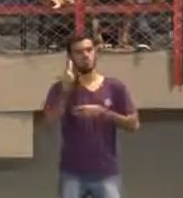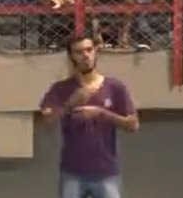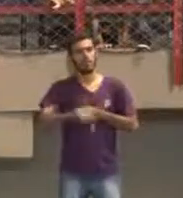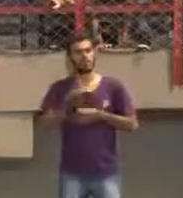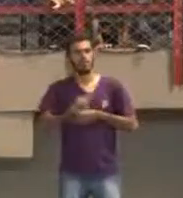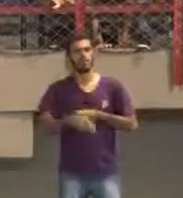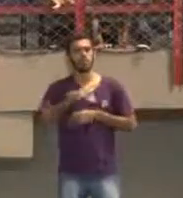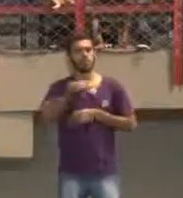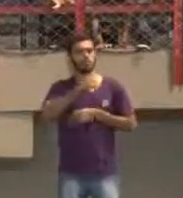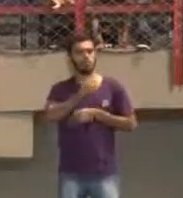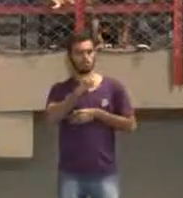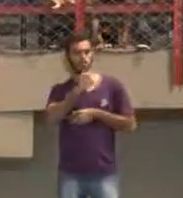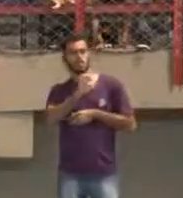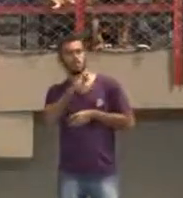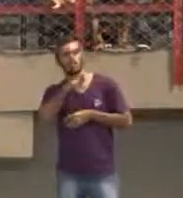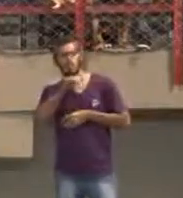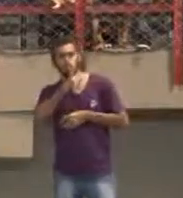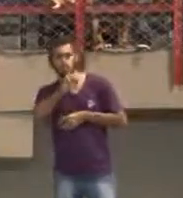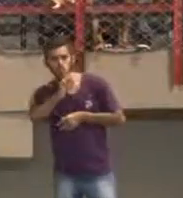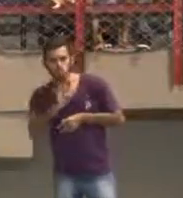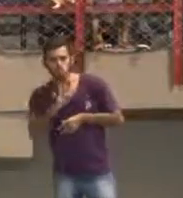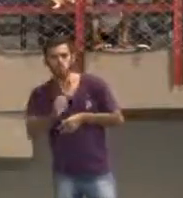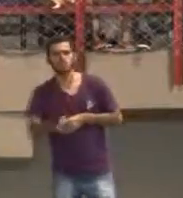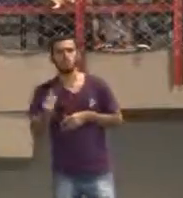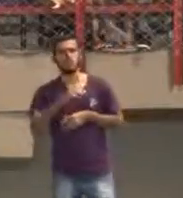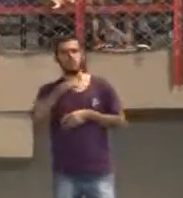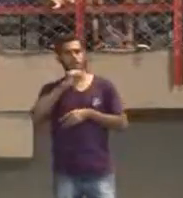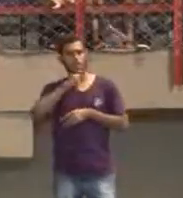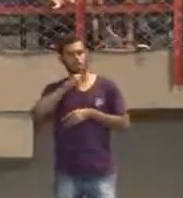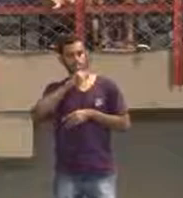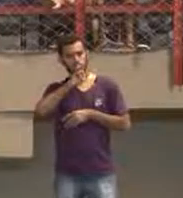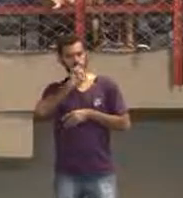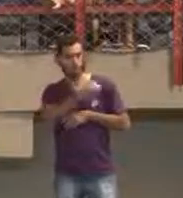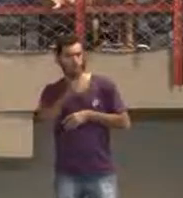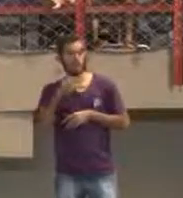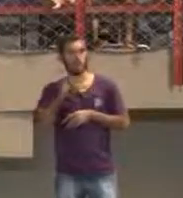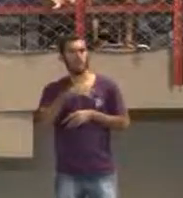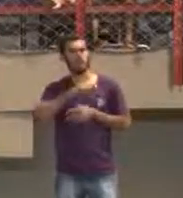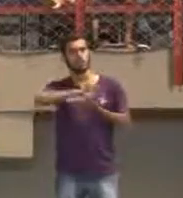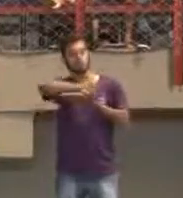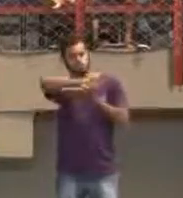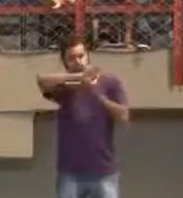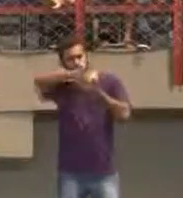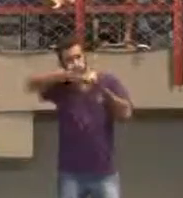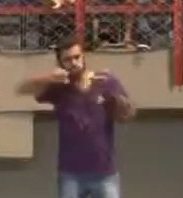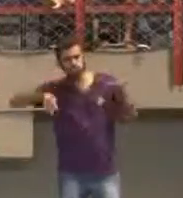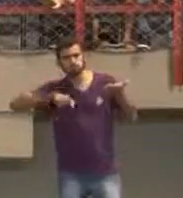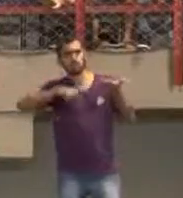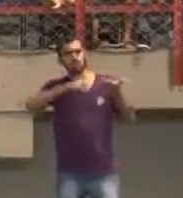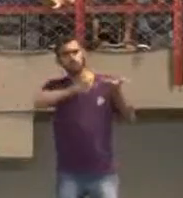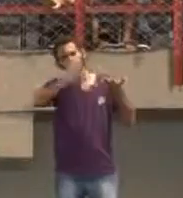Mário de Andrade, Oswaldo de Andrade, Manuel Bandeira, Drummond,